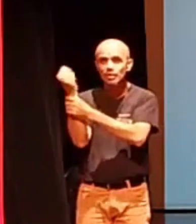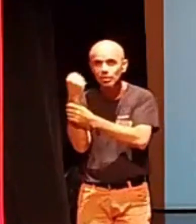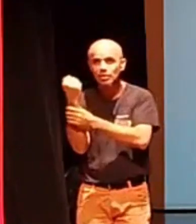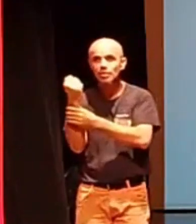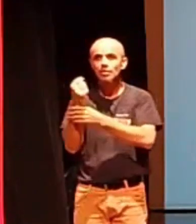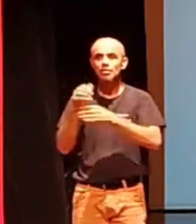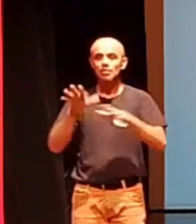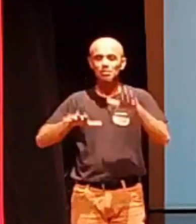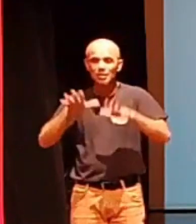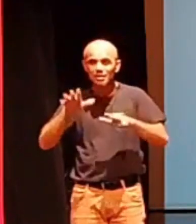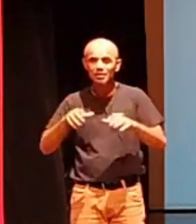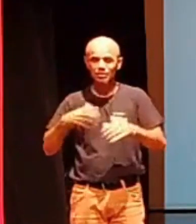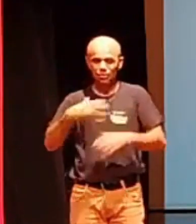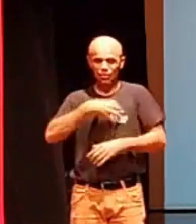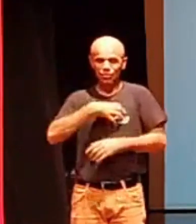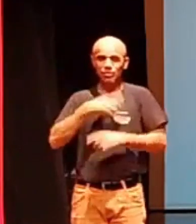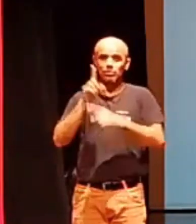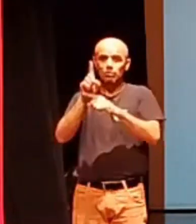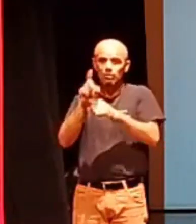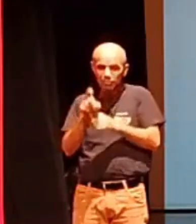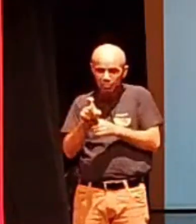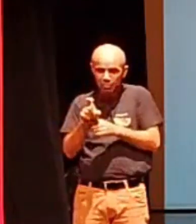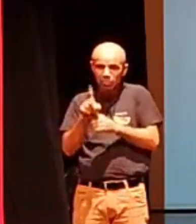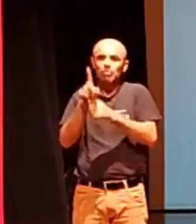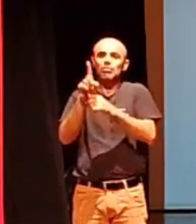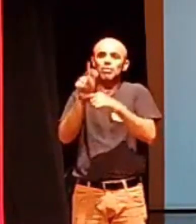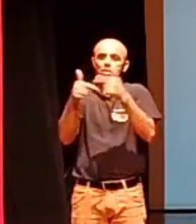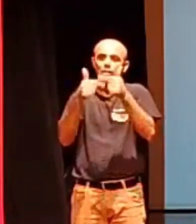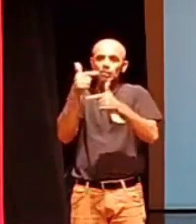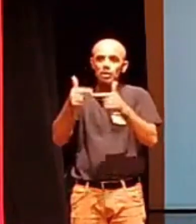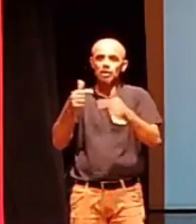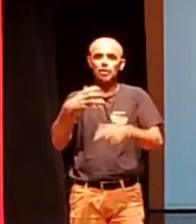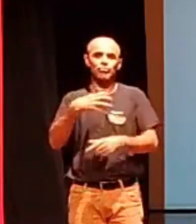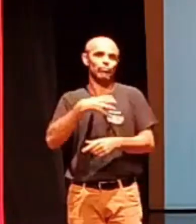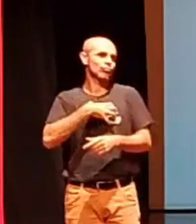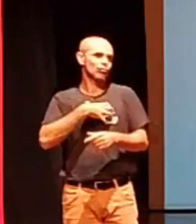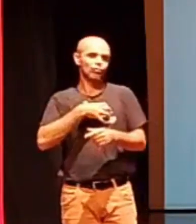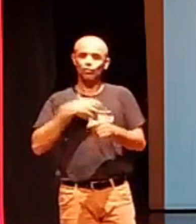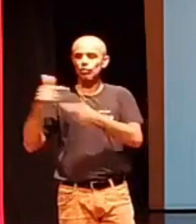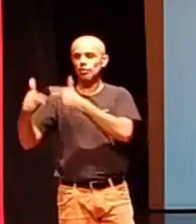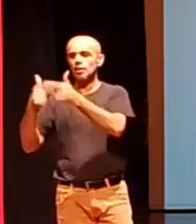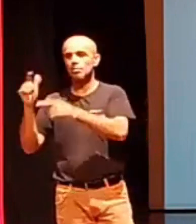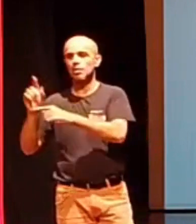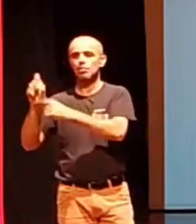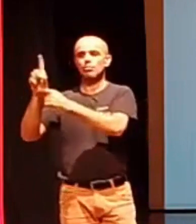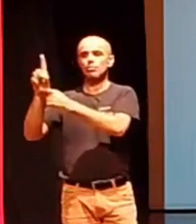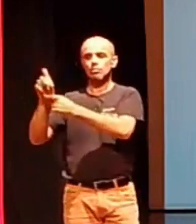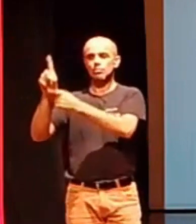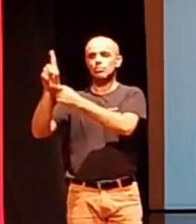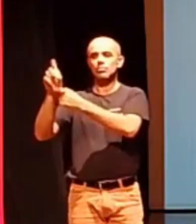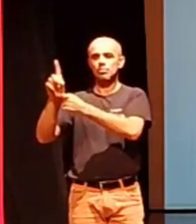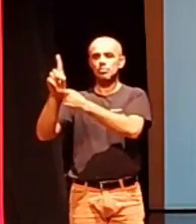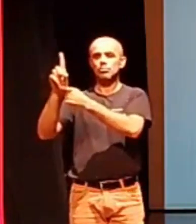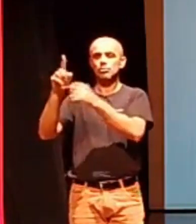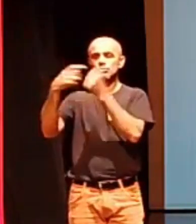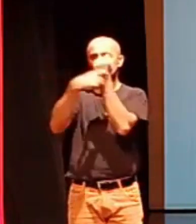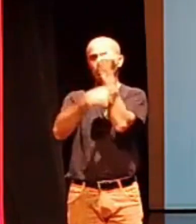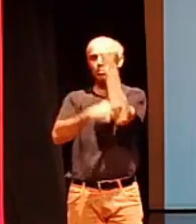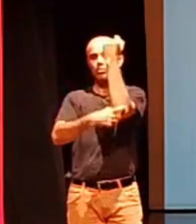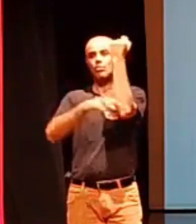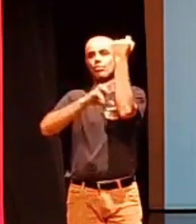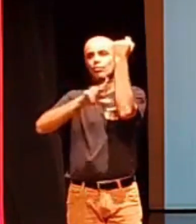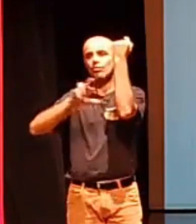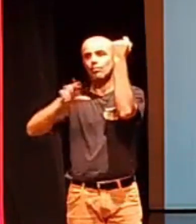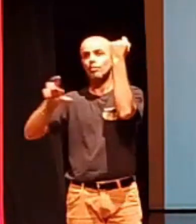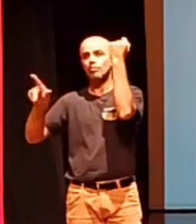posições que colhem mais, vão estar trabalhando mais nessa posição mais fechada, então a cadeia anterior era mais ativada. Então a gente consegue perceber